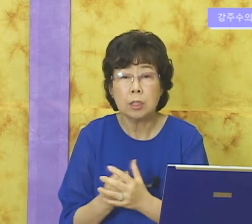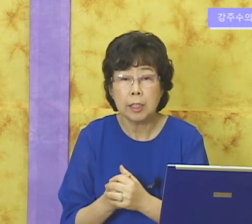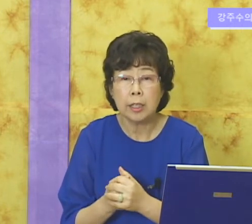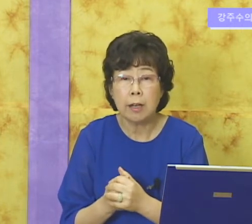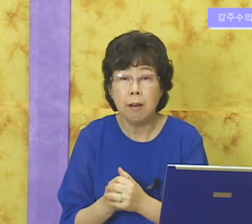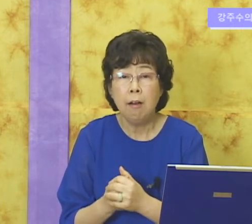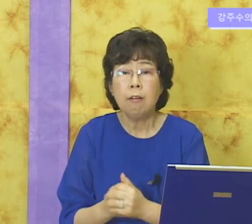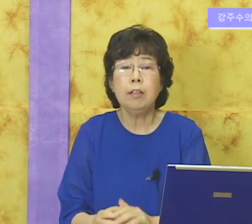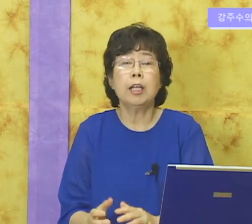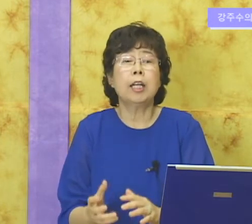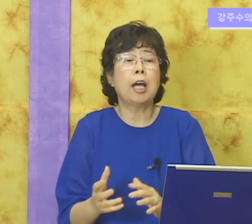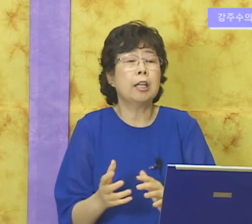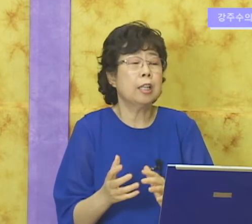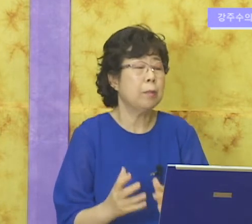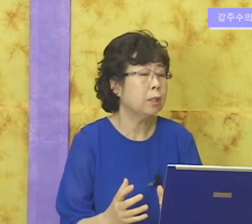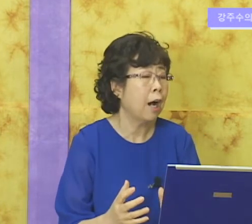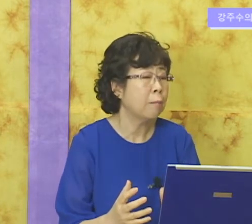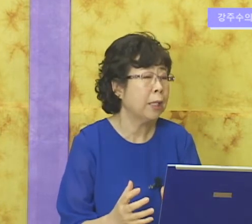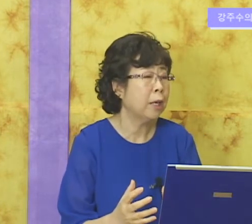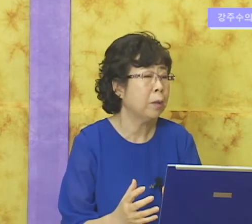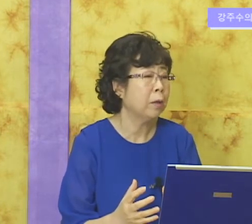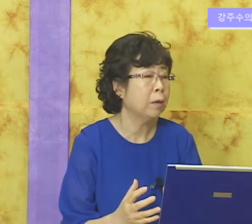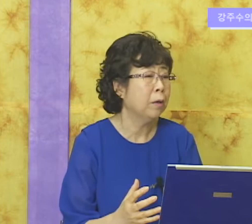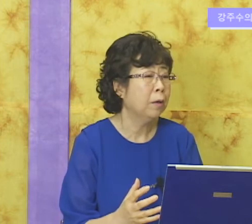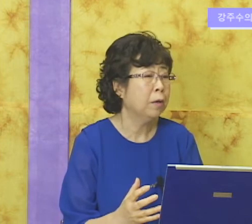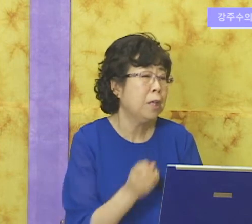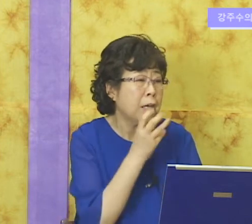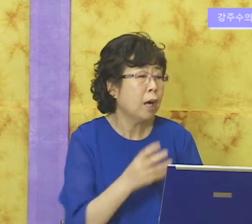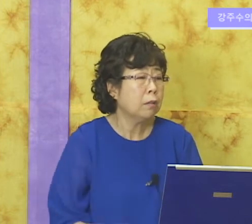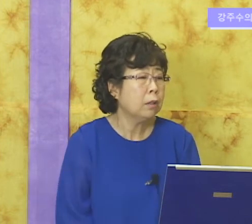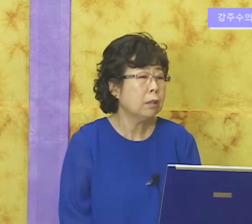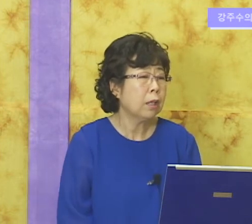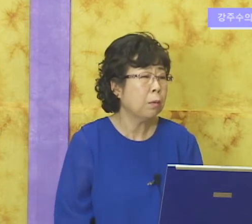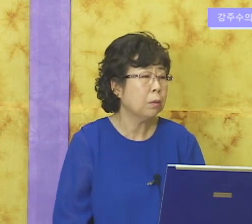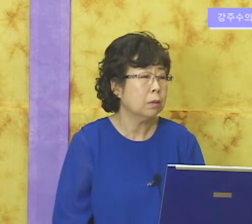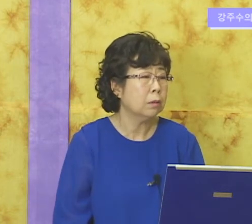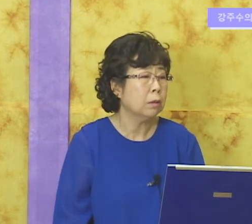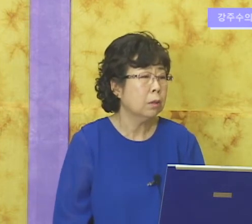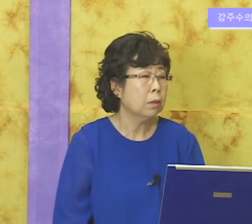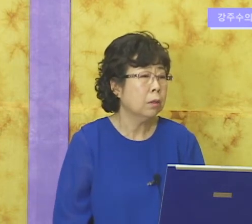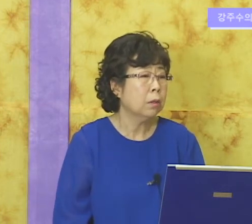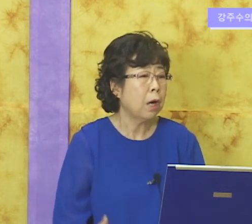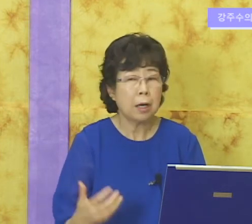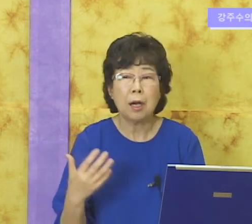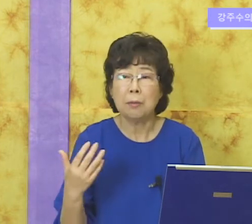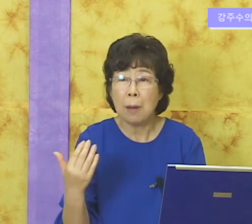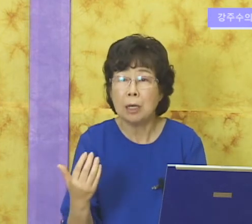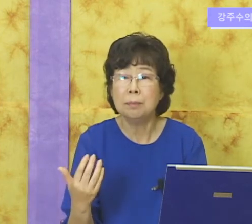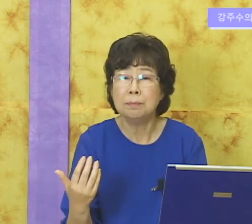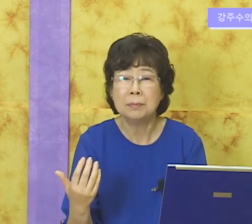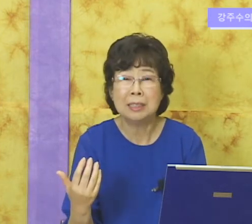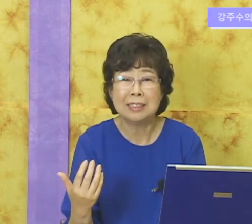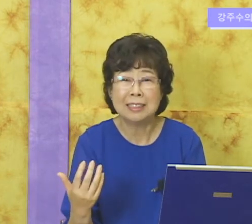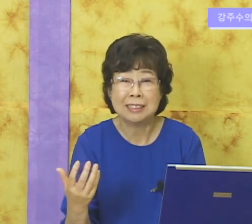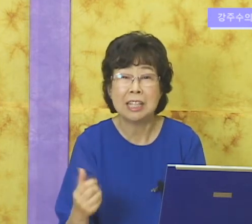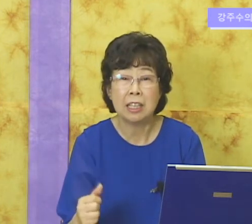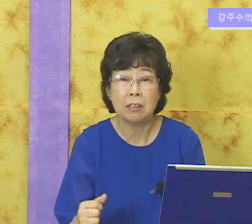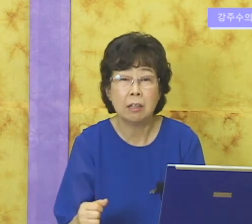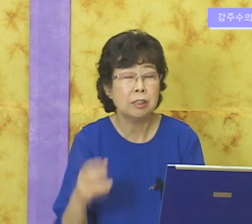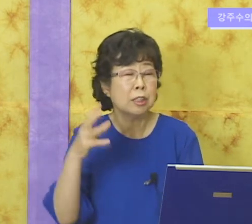빅뉴스인 거예요. 그러니까 다른 사람을 탁 만나면 이야기할 거라고는 아까 방금 들었던 그 얘기인 거예요. 그래서